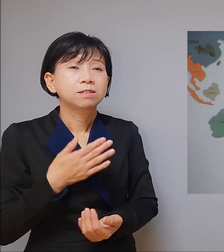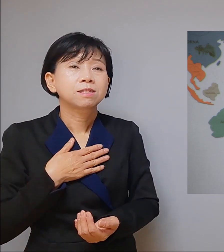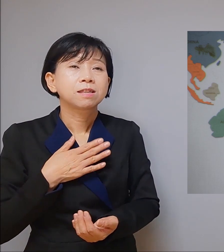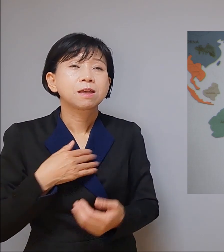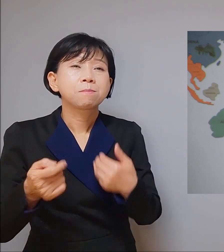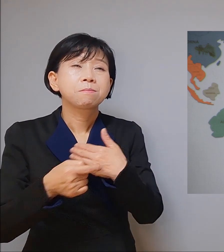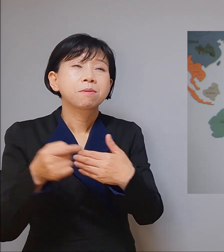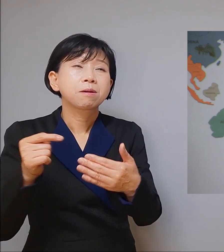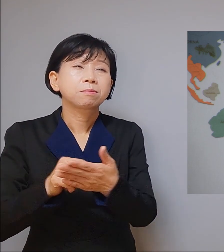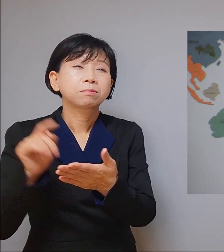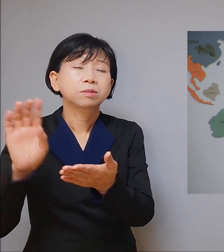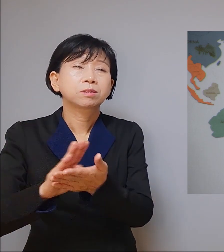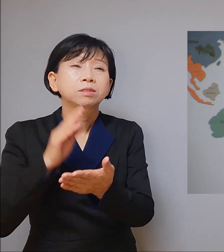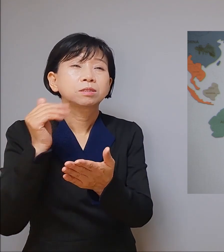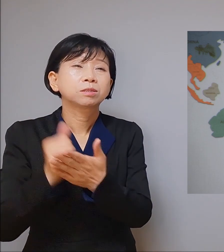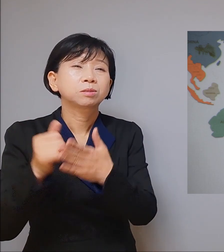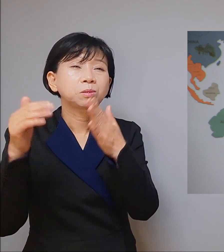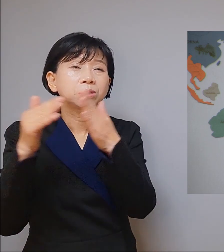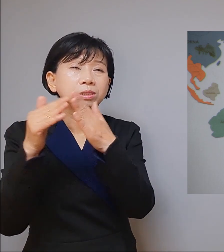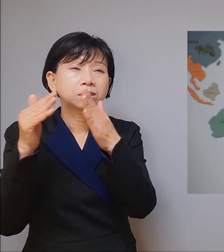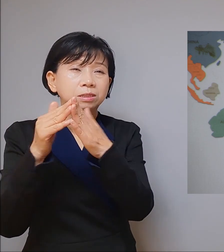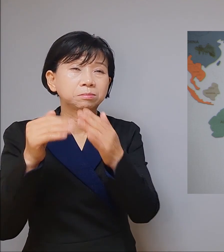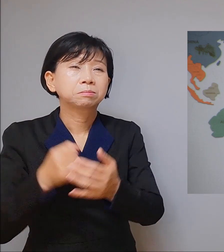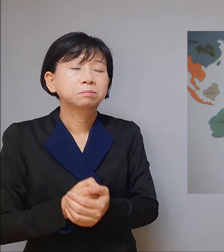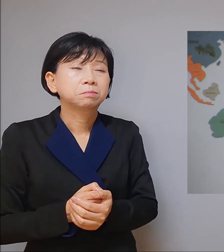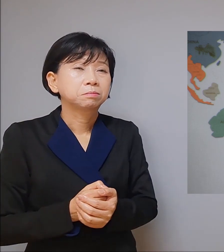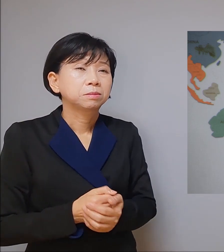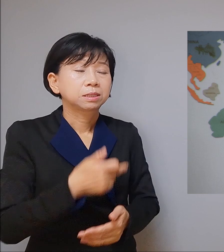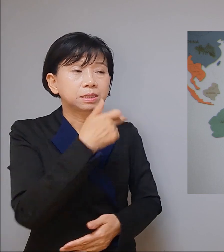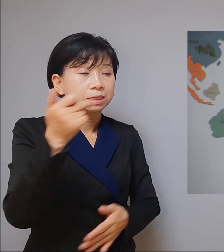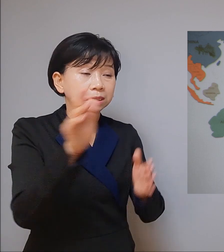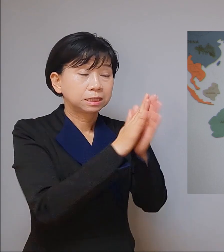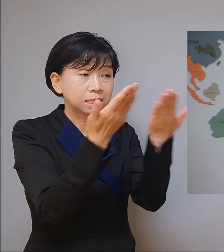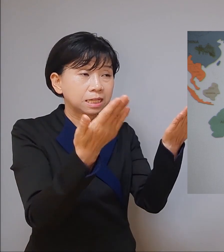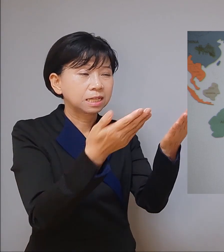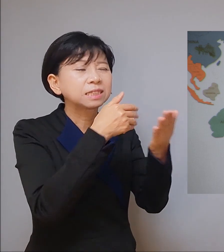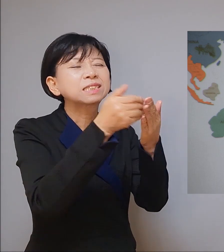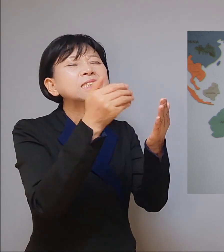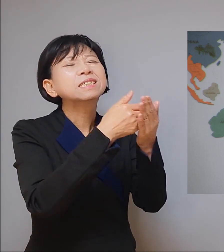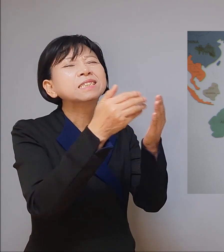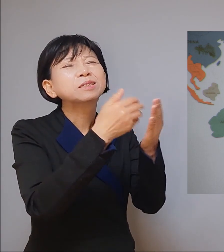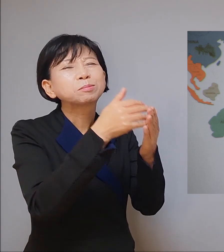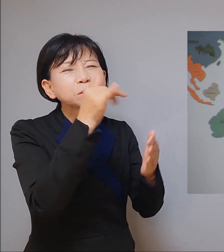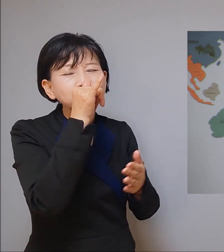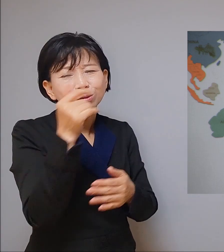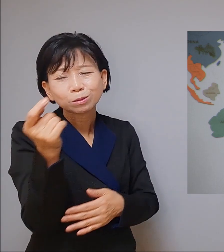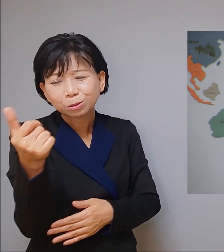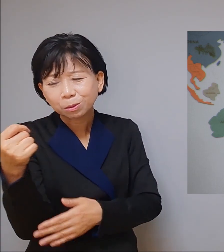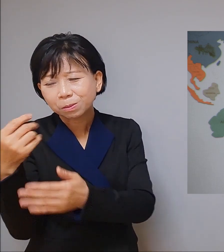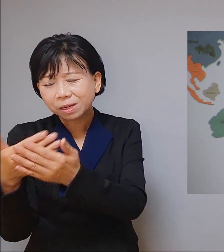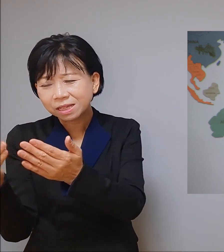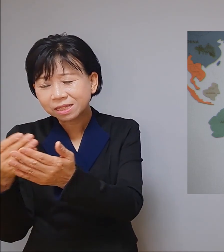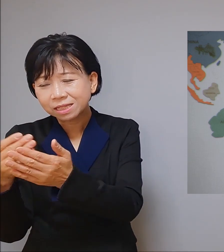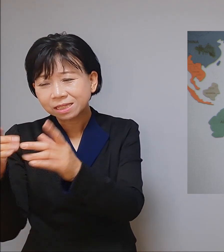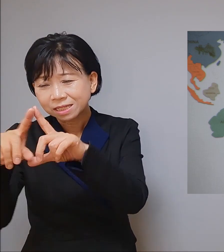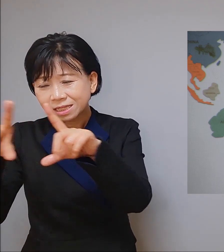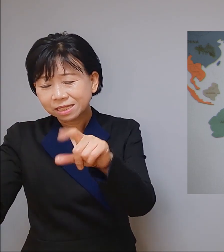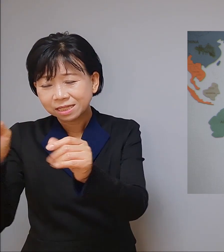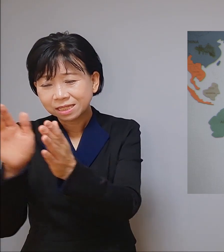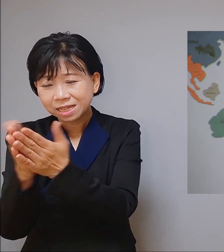내용은 똑같아요. 그림이 큰 책에는 있기 때문에 책이 크고 두껍고 그렇겠지요.